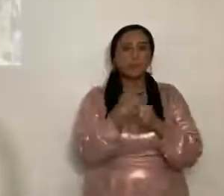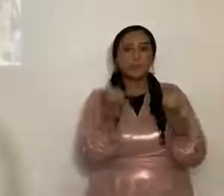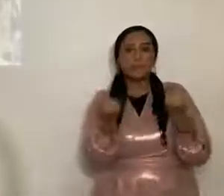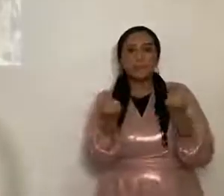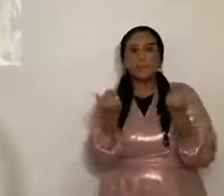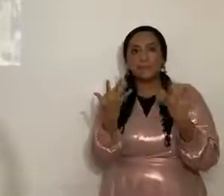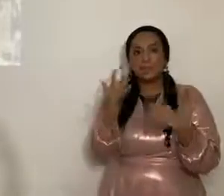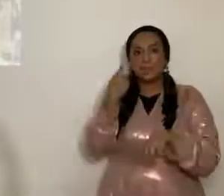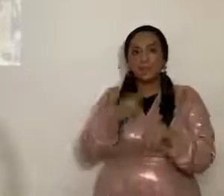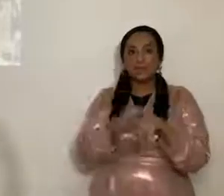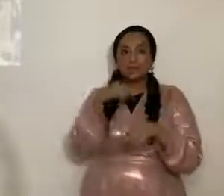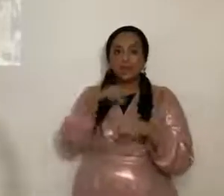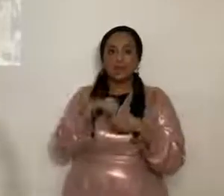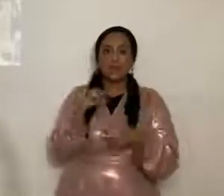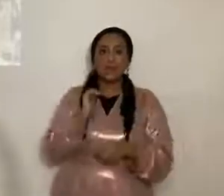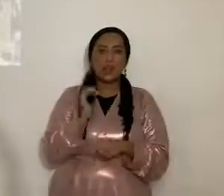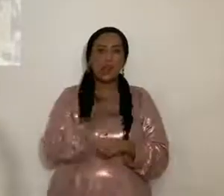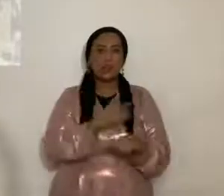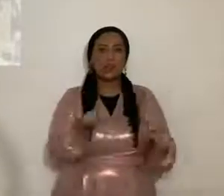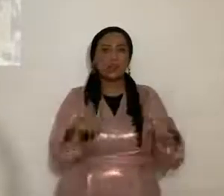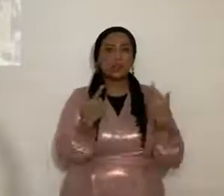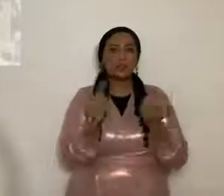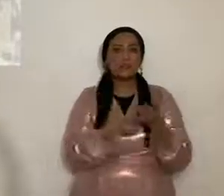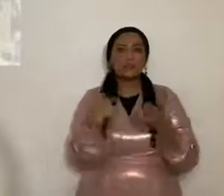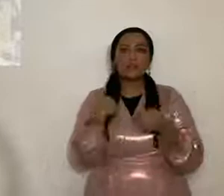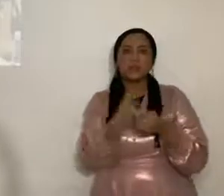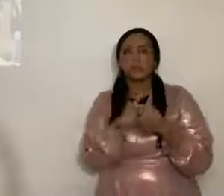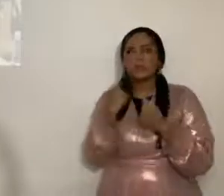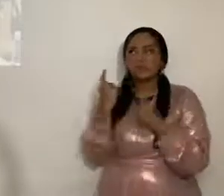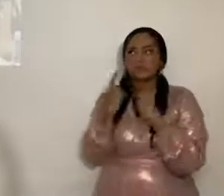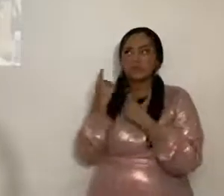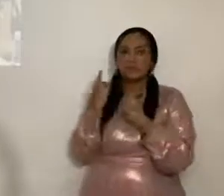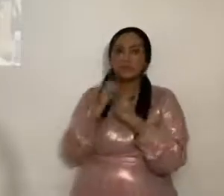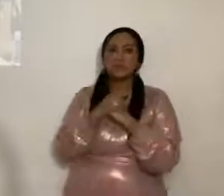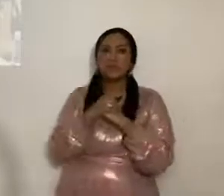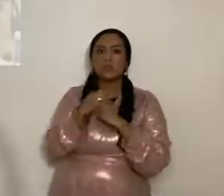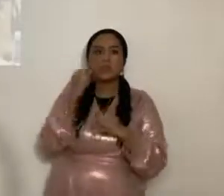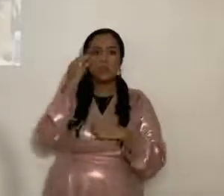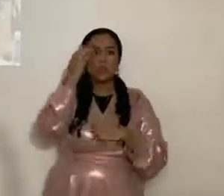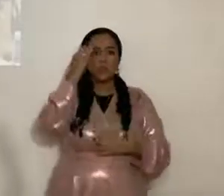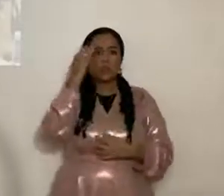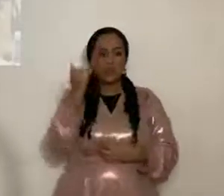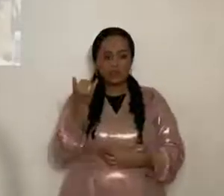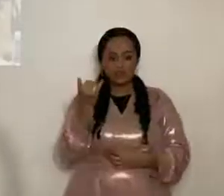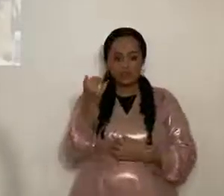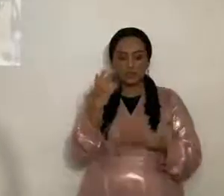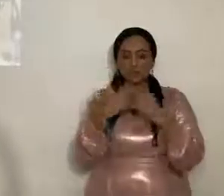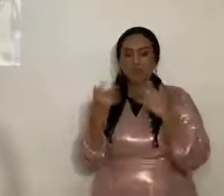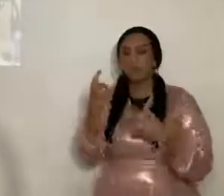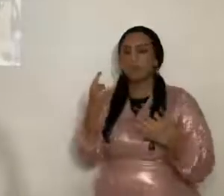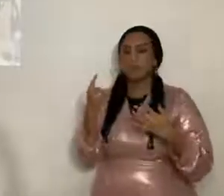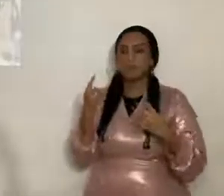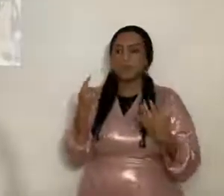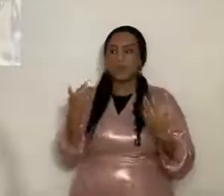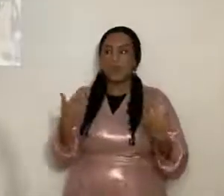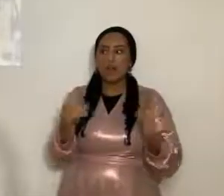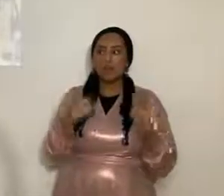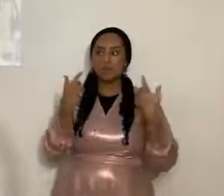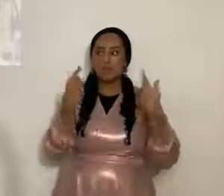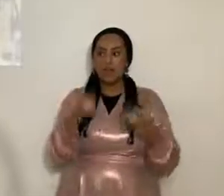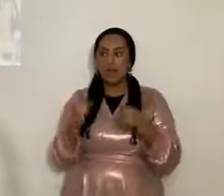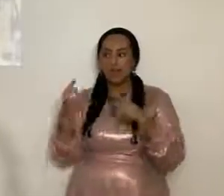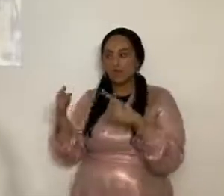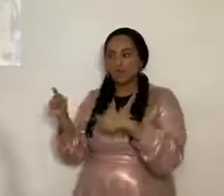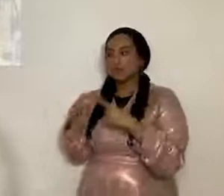vida, en mi vida, nos hemos preguntado el por qué ha ocurrido alguna